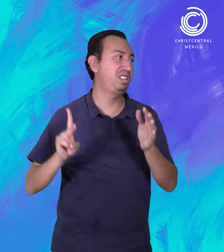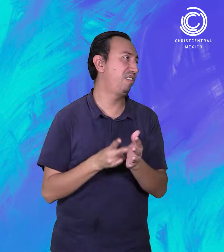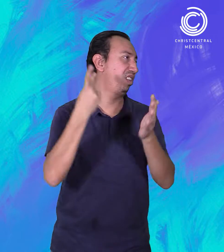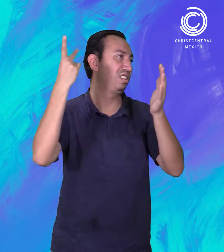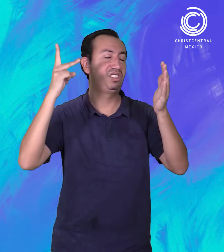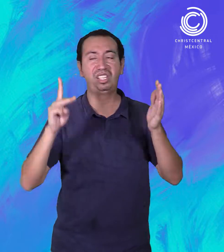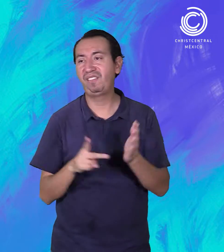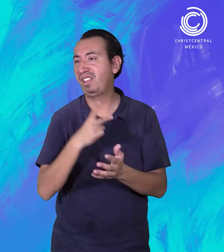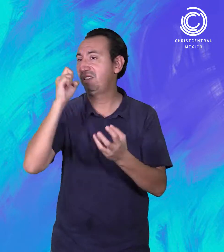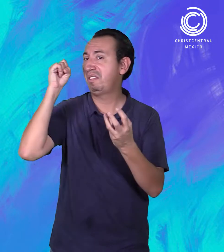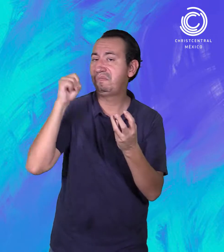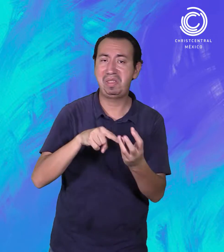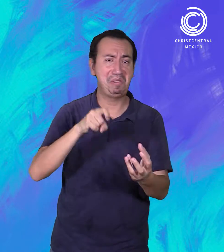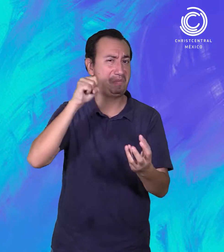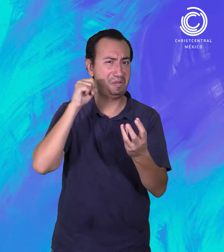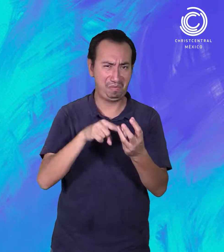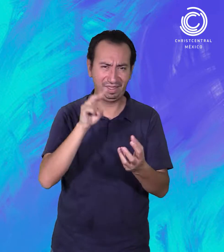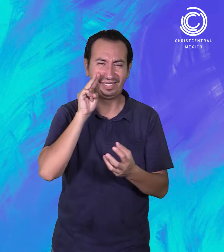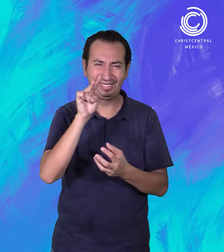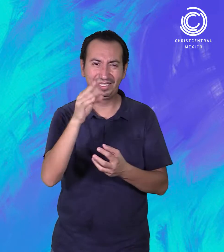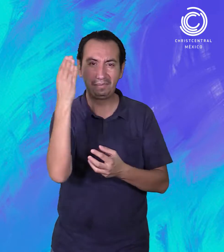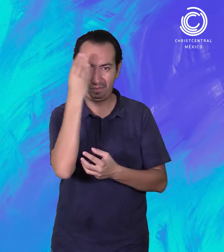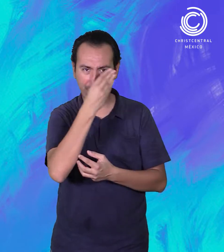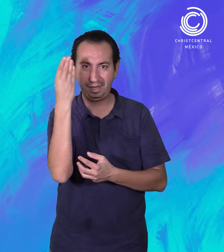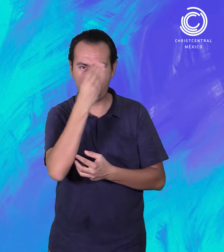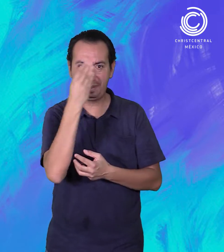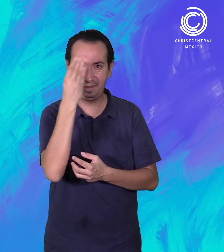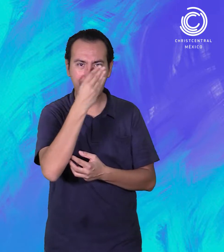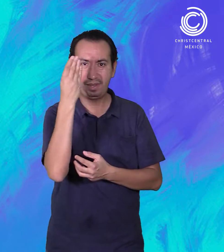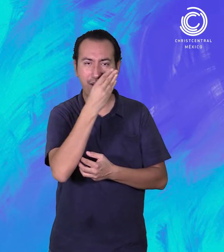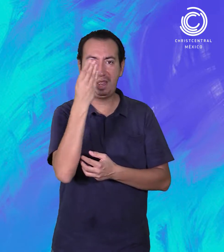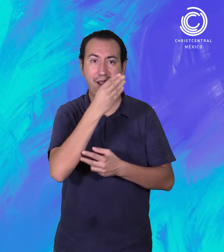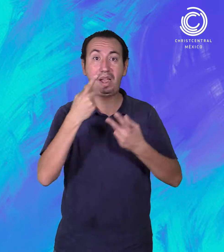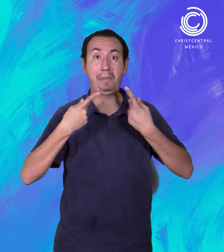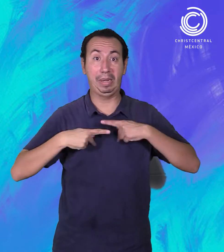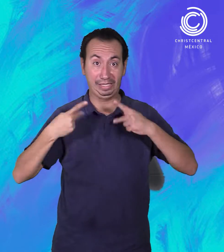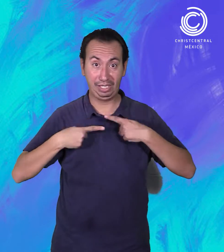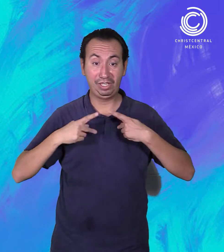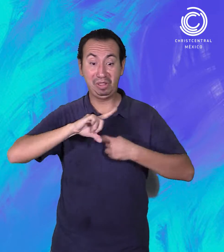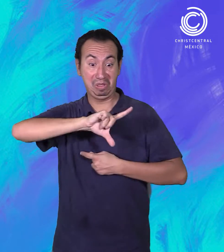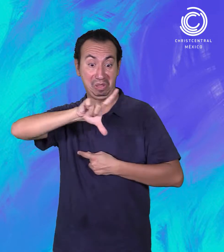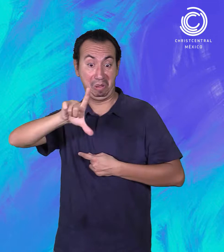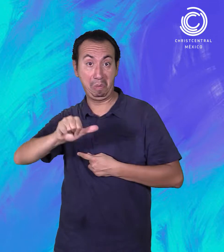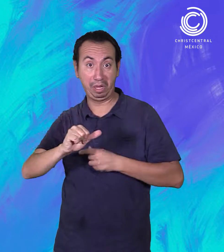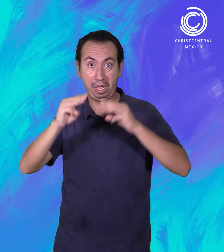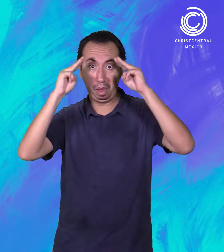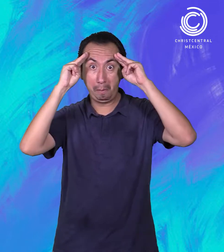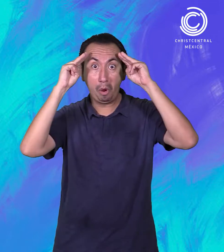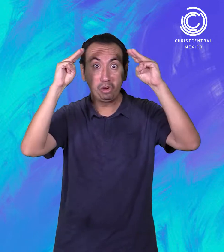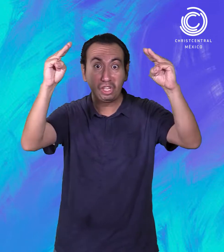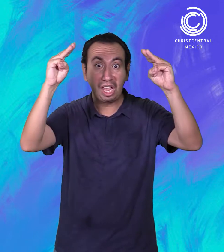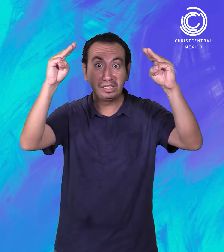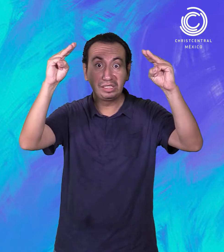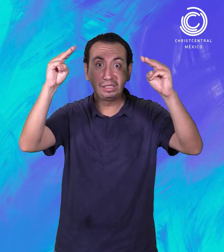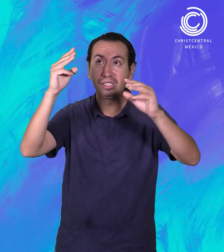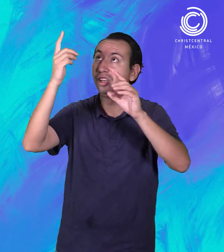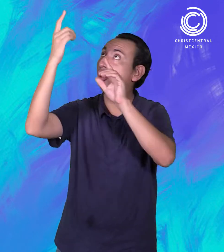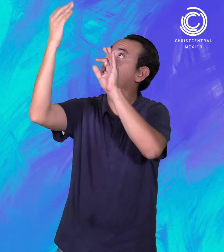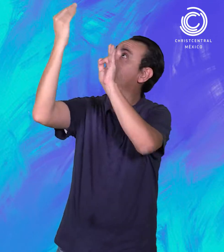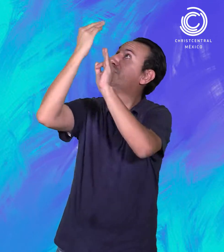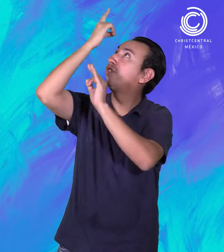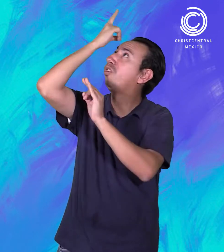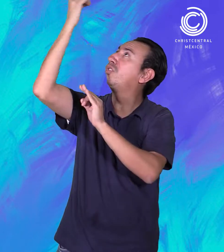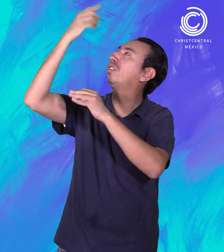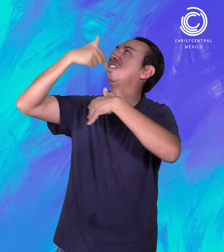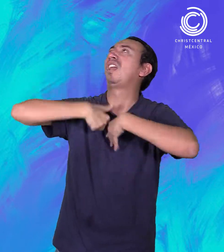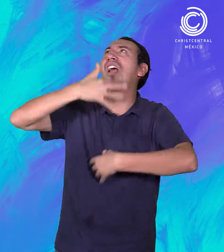ustedes siguieran allí con su vista en la lectura, después no solamente el pueblo, sino que viene Moisés también y se queja delante de Dios y